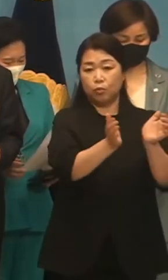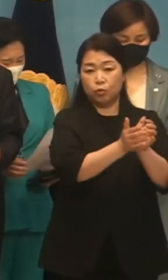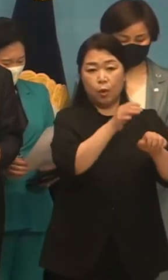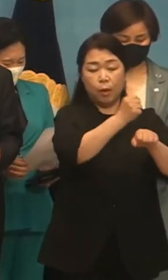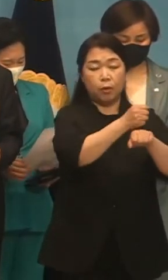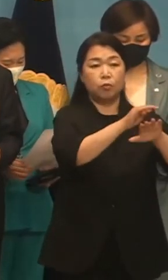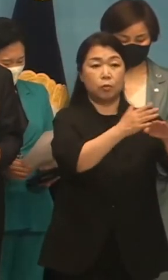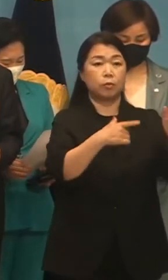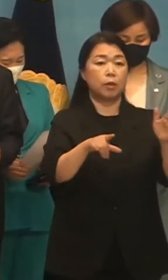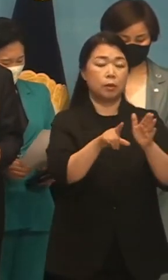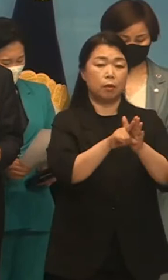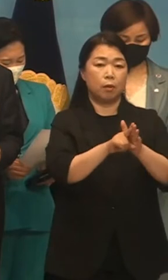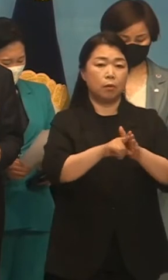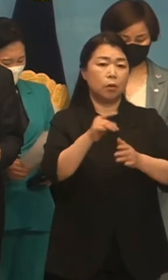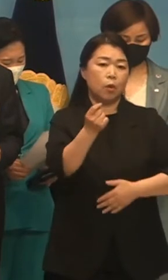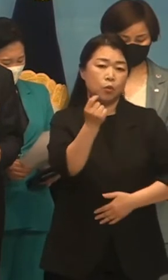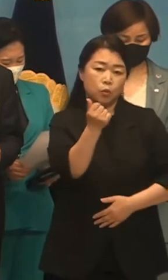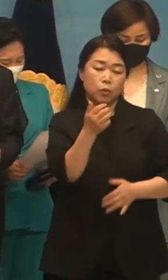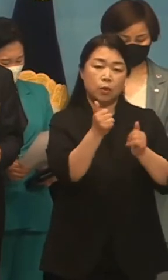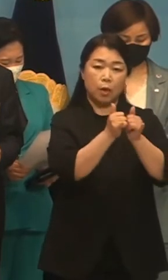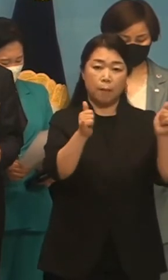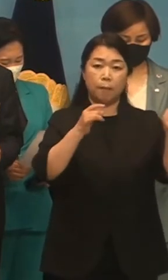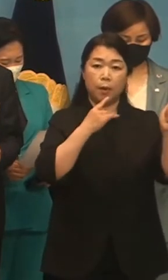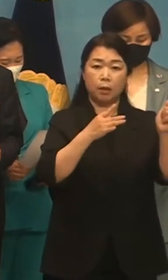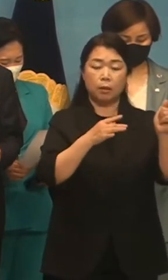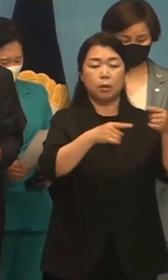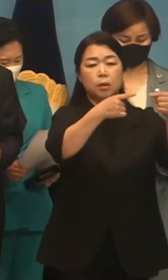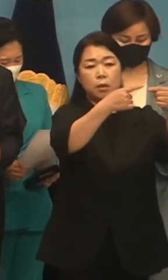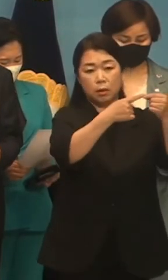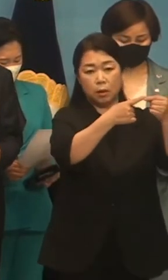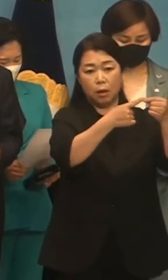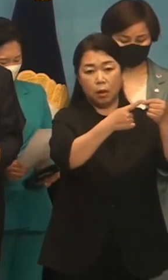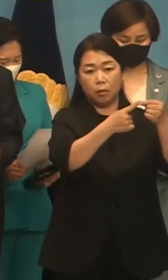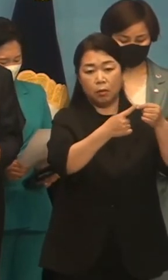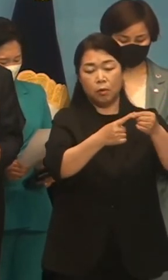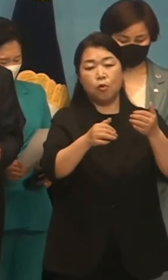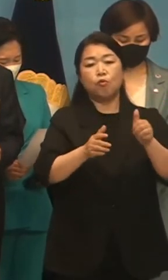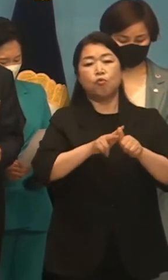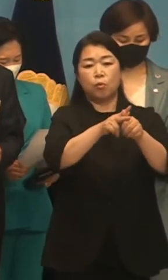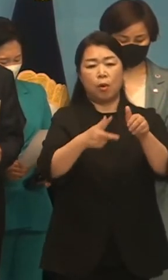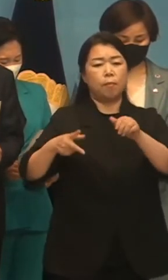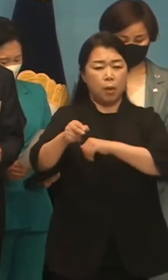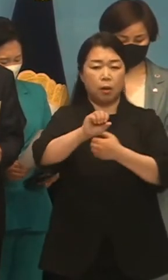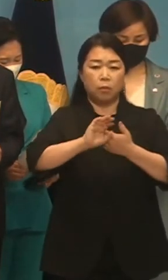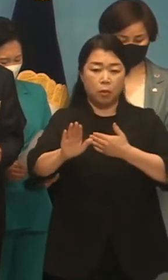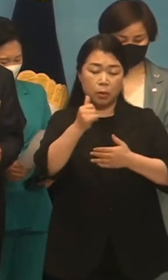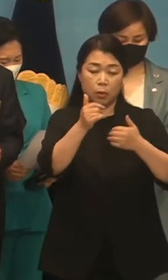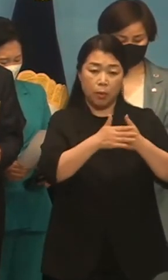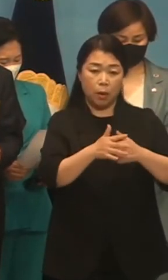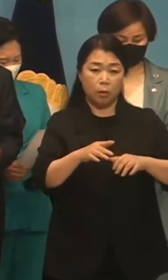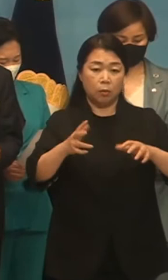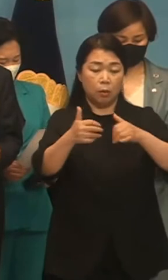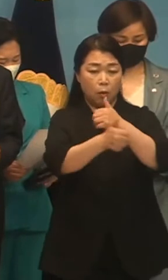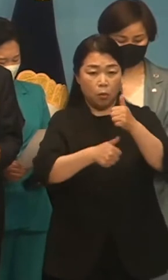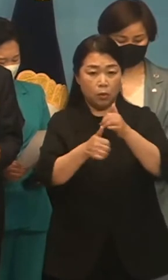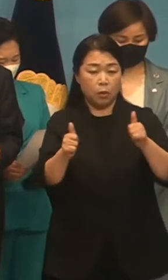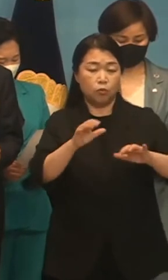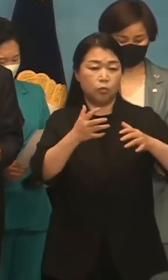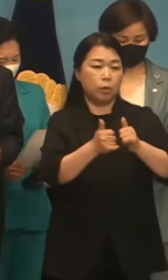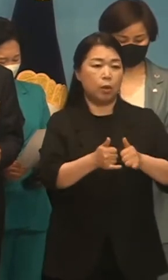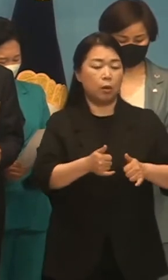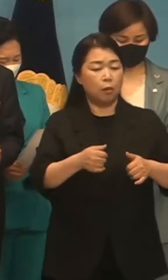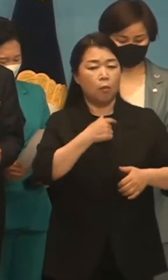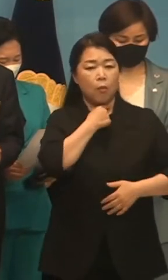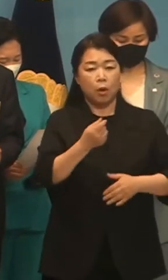구성함에 있어 소수의 중앙위원들이 1차적으로 후보 컷오프를 하도록 되어 있어 당원과 국민의 목소리가